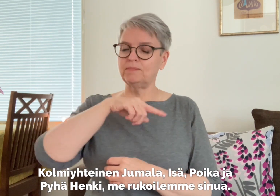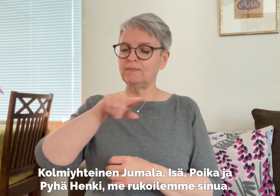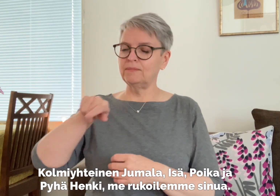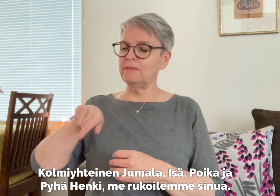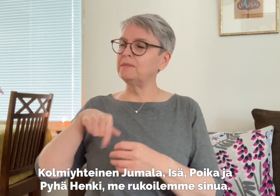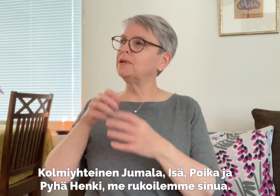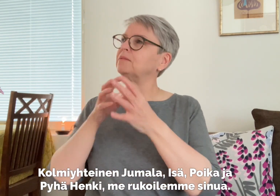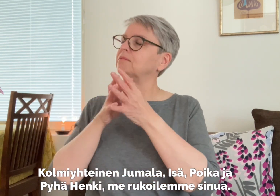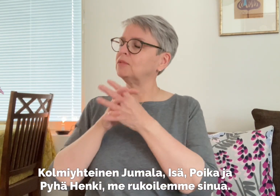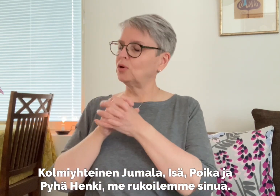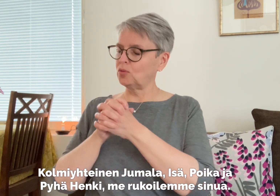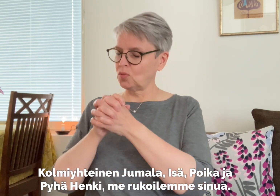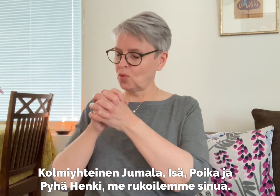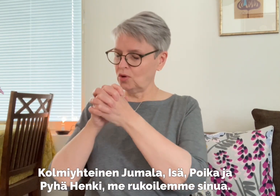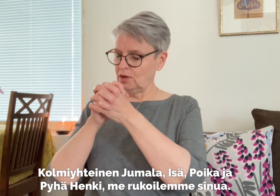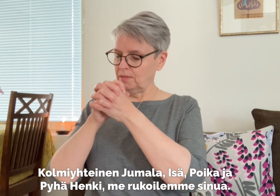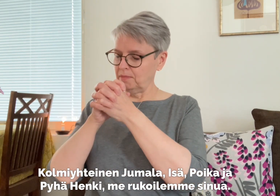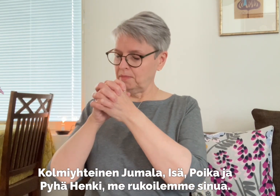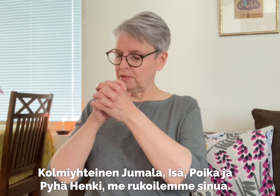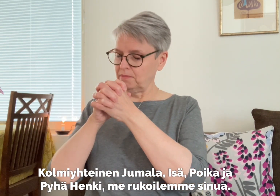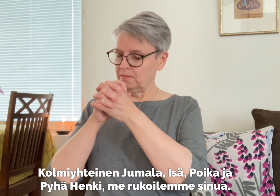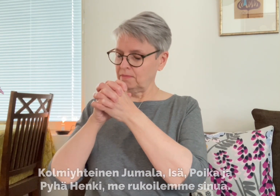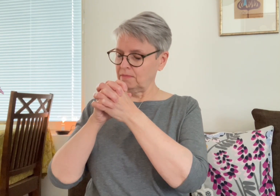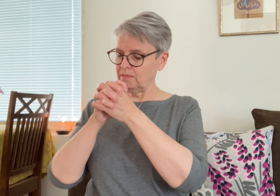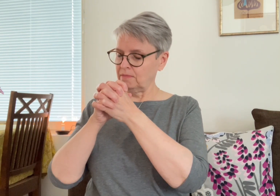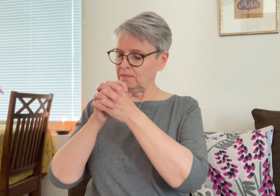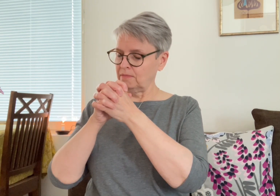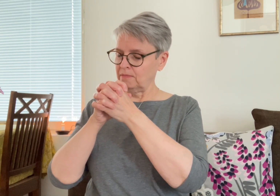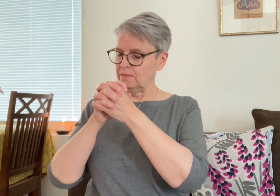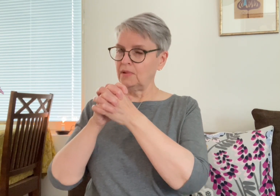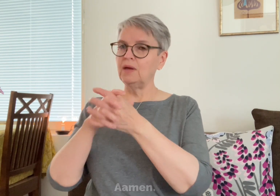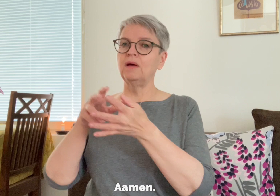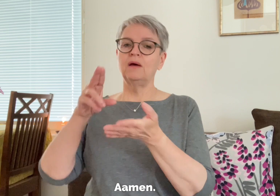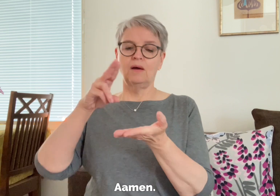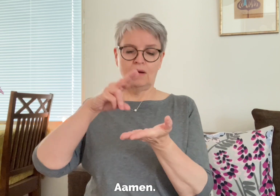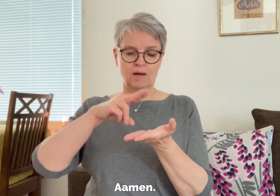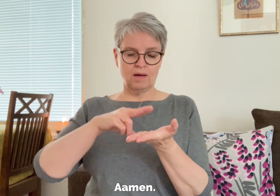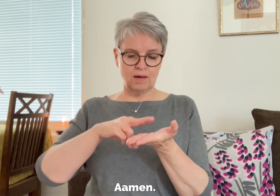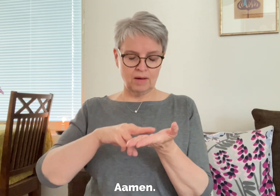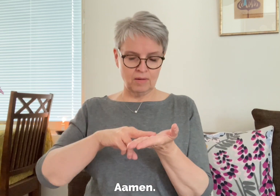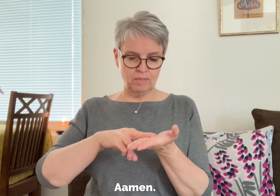Amen.